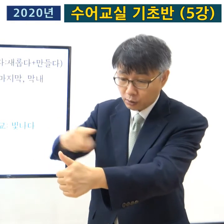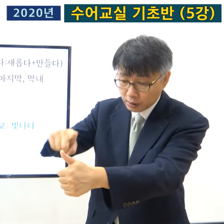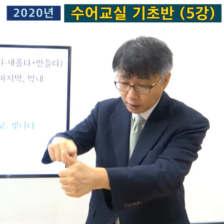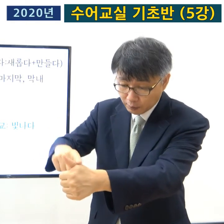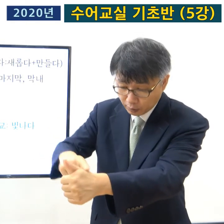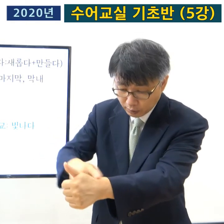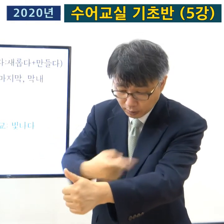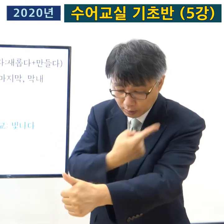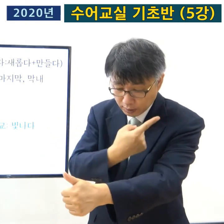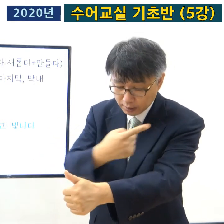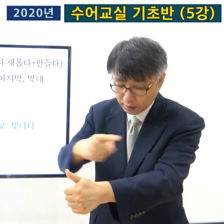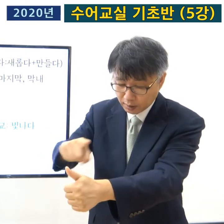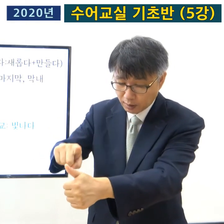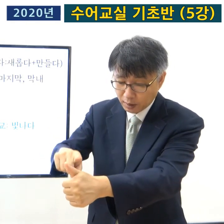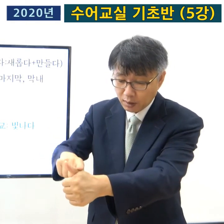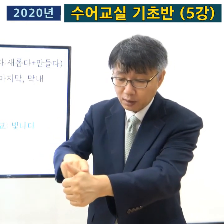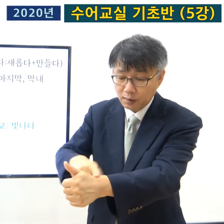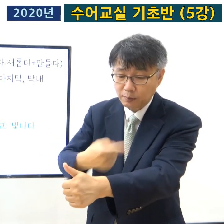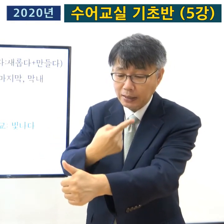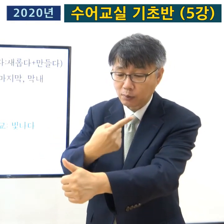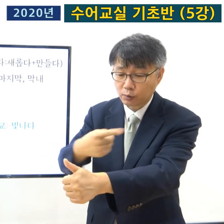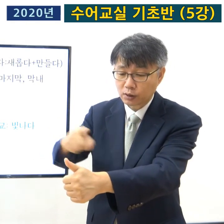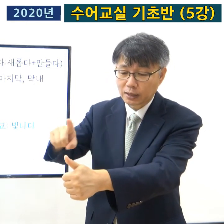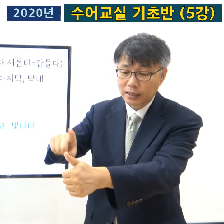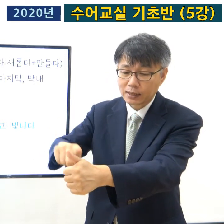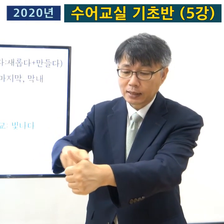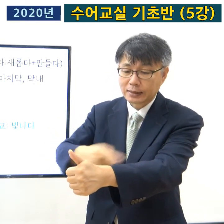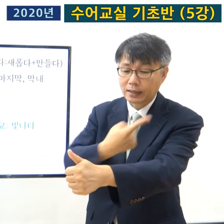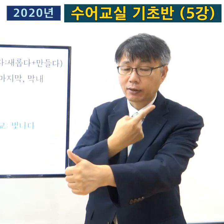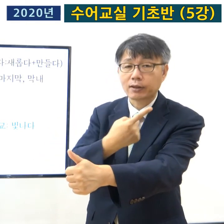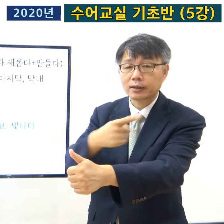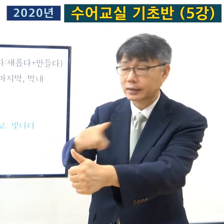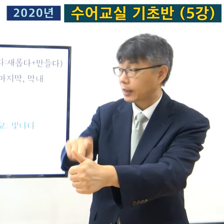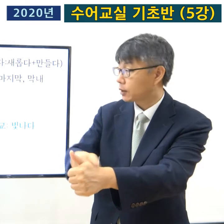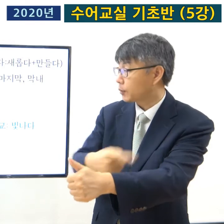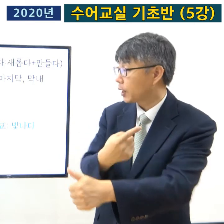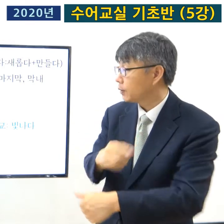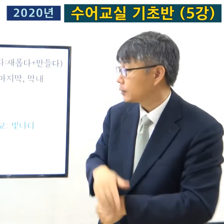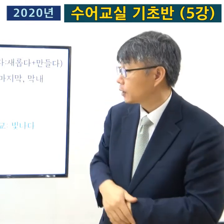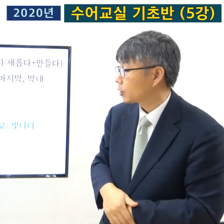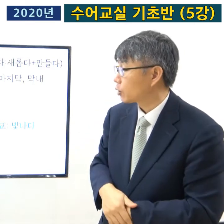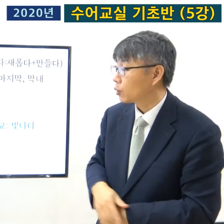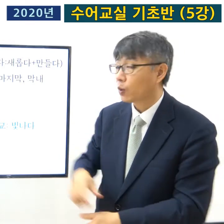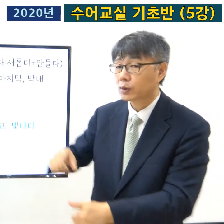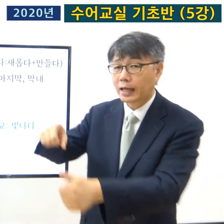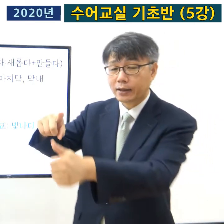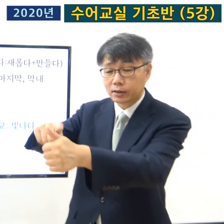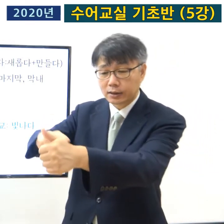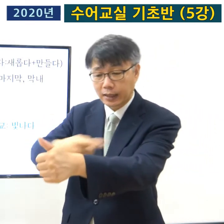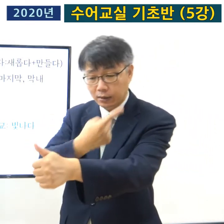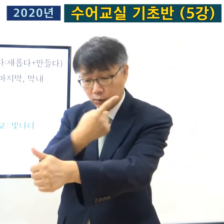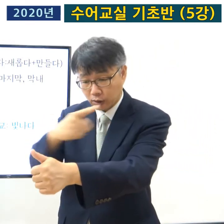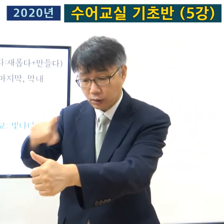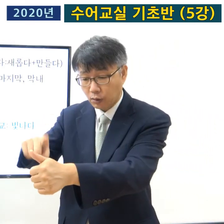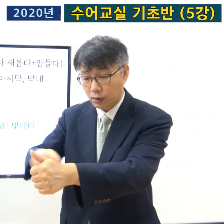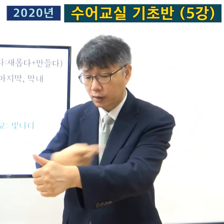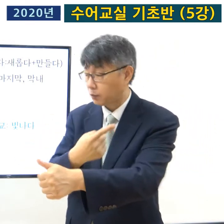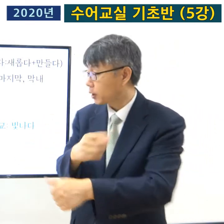이렇게 한번 살짝 이렇게 만져보는 듯한 자연입니다. 저절로 자연적으로 저절로 이렇게 됩니다.